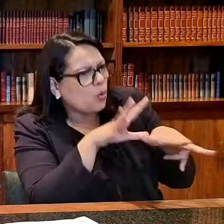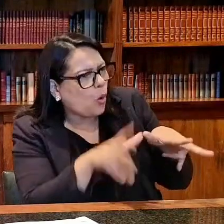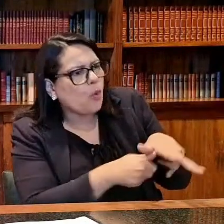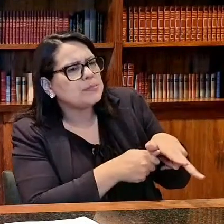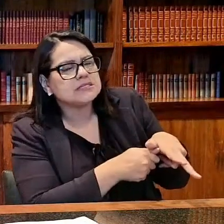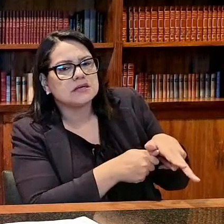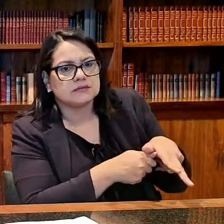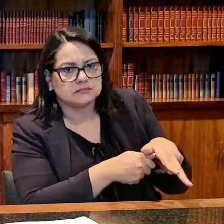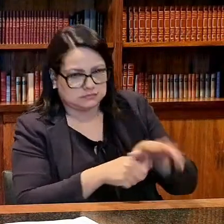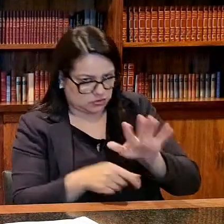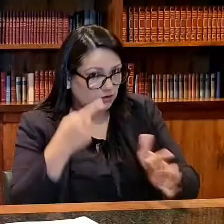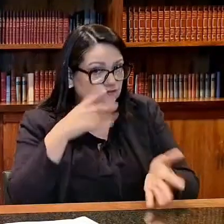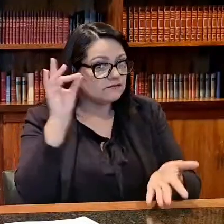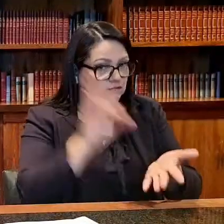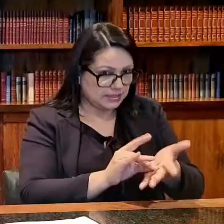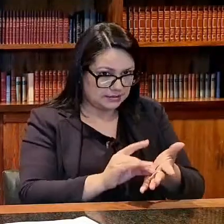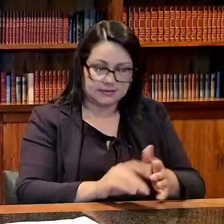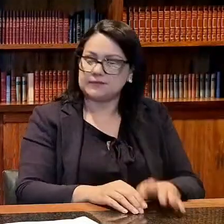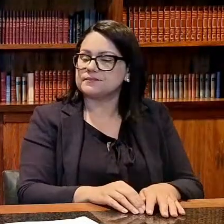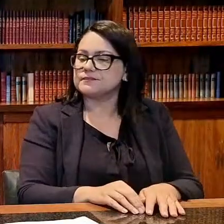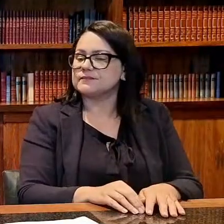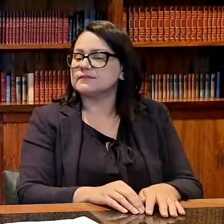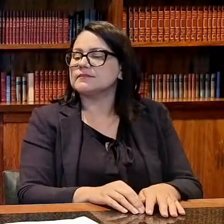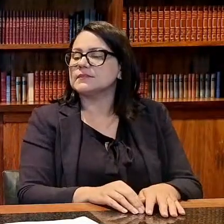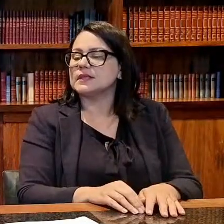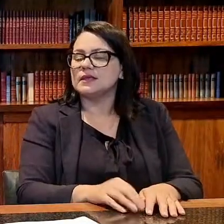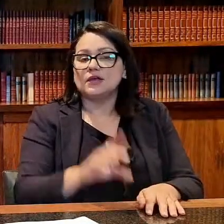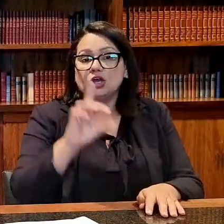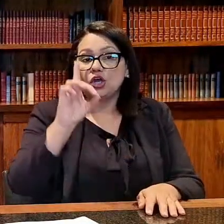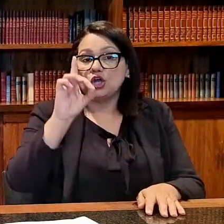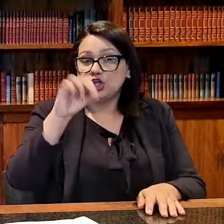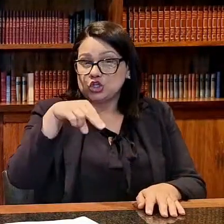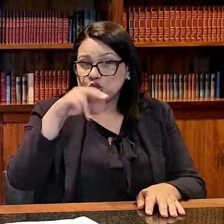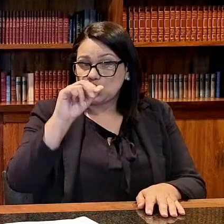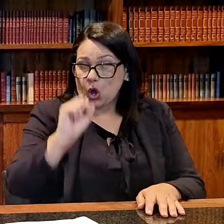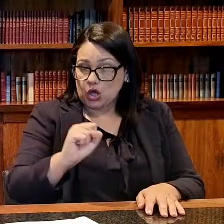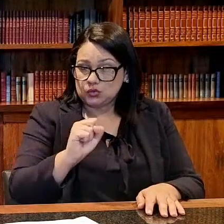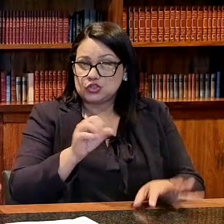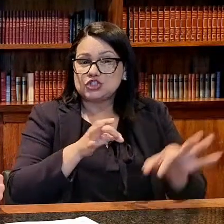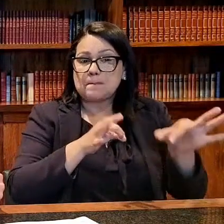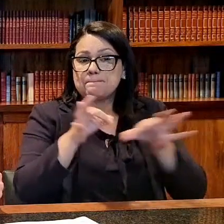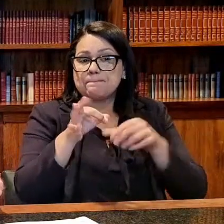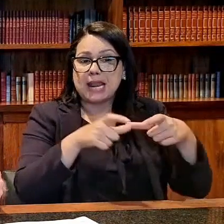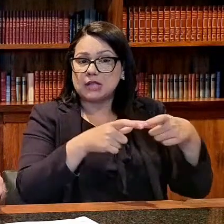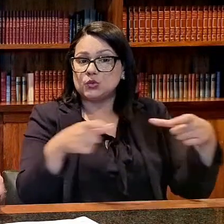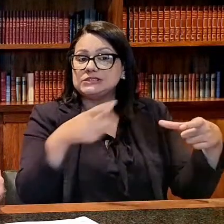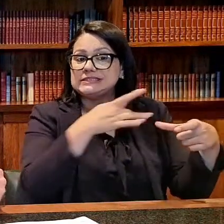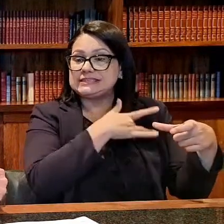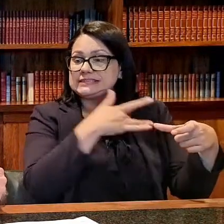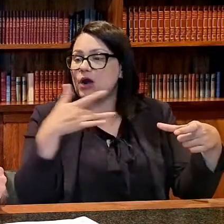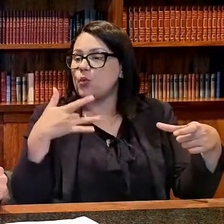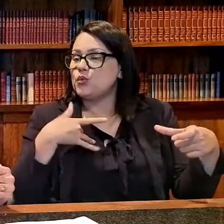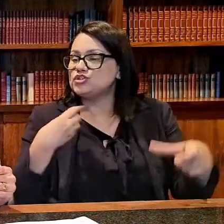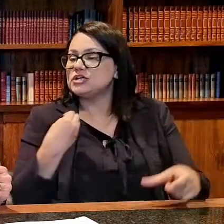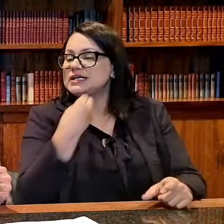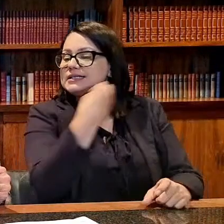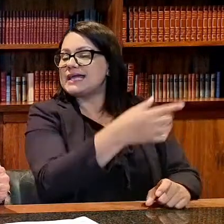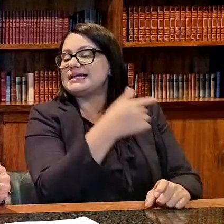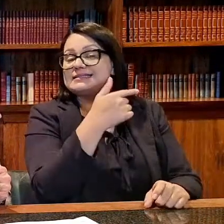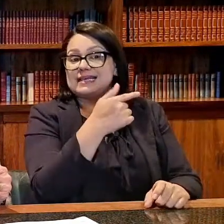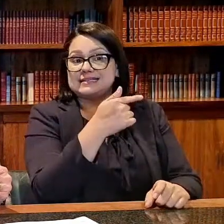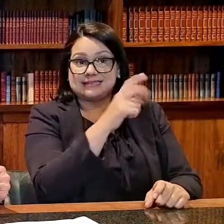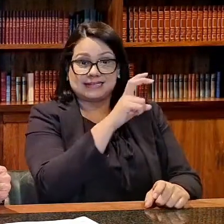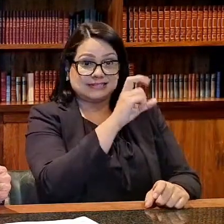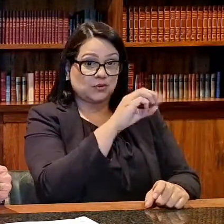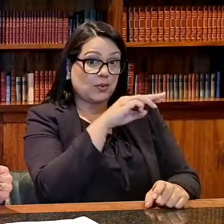Agora a verdade é aqui, né? Donos de plano de saúde doam 750 mil ao PT neste ano. Então esse pessoal que